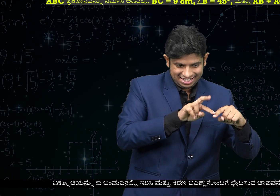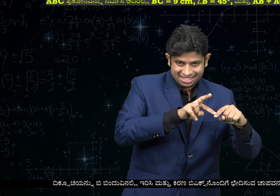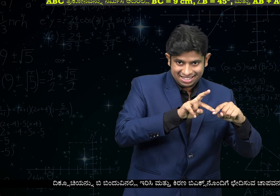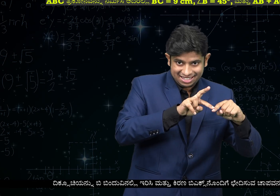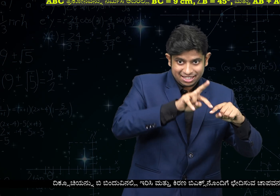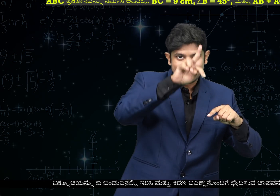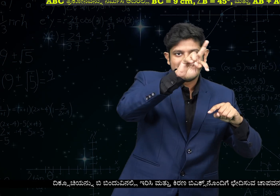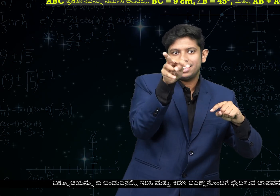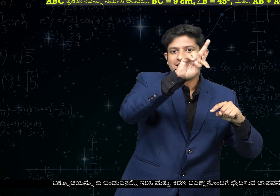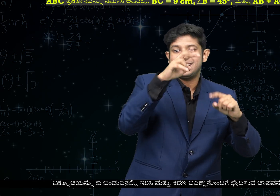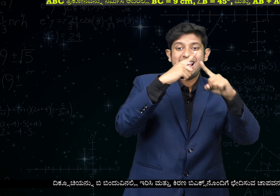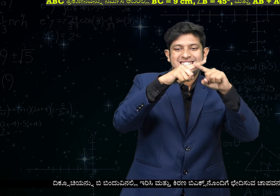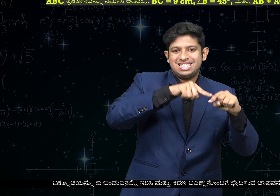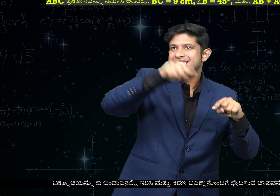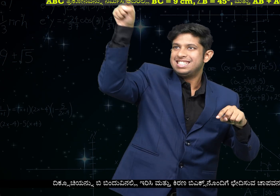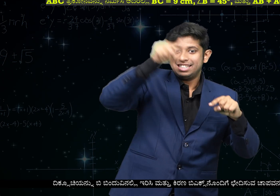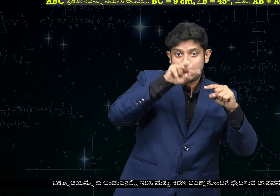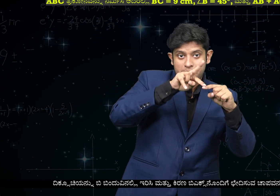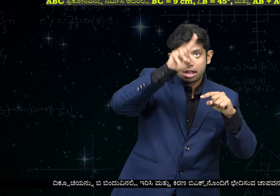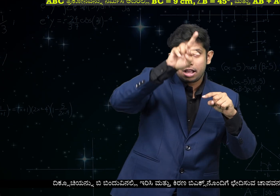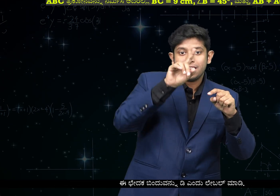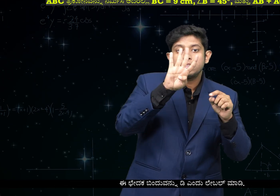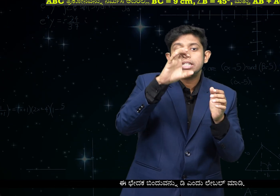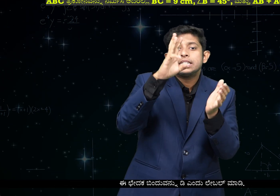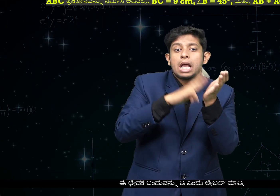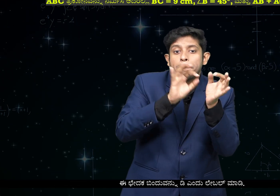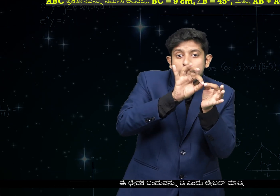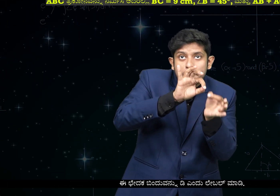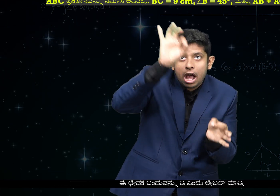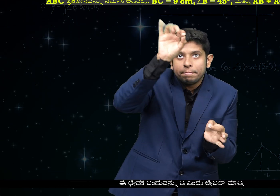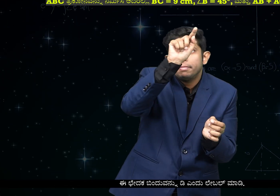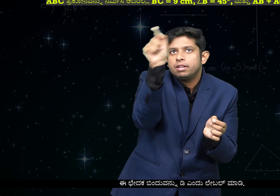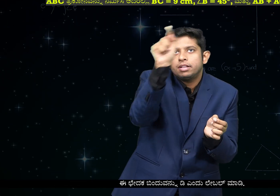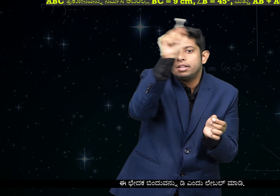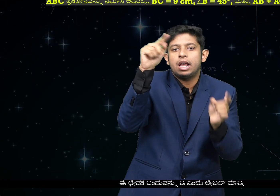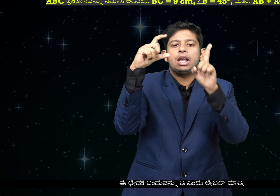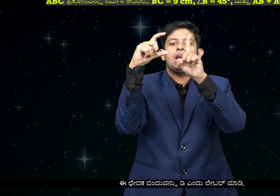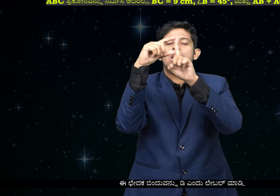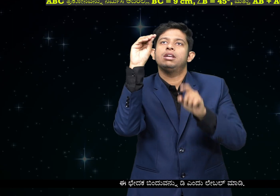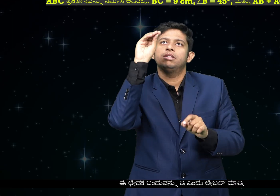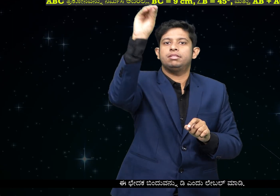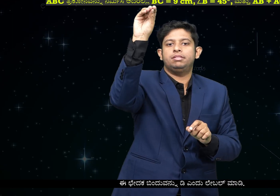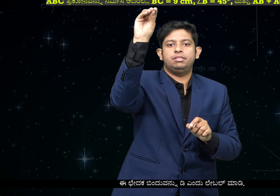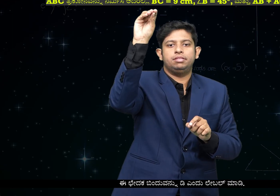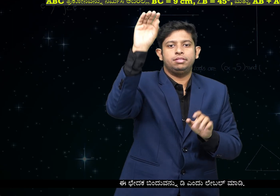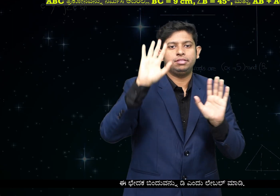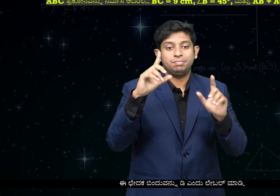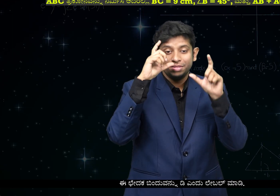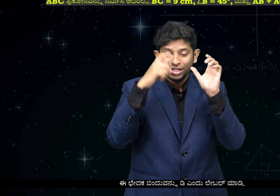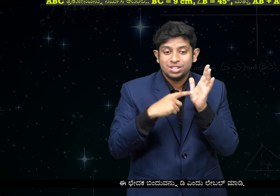ಕಿರಣ BX ನೊಂದಿಗೆ ಛೇದಿಸುವ ಚಾಪವನ್ನು ಎಳೆಯಿರಿ. ಈ ಛೇದಕ ಬಿಂದುವನ್ನು ಡಿ ಎಂದು ಲೇಬಲ್ ಮಾಡಿ.